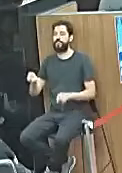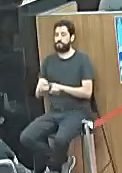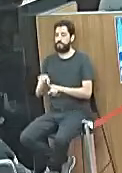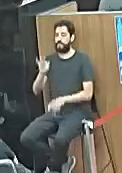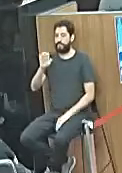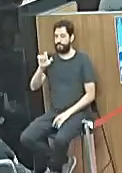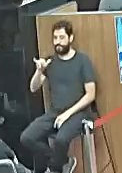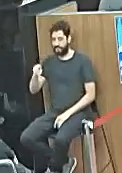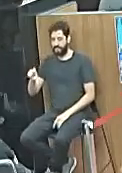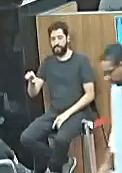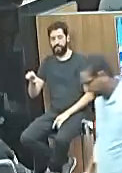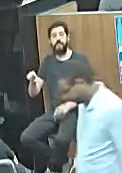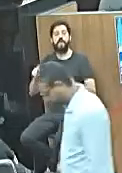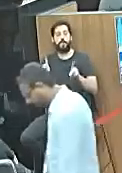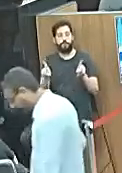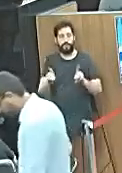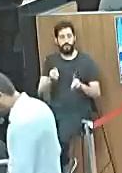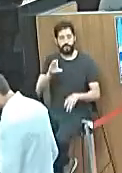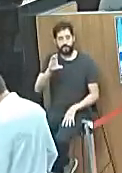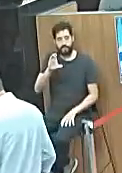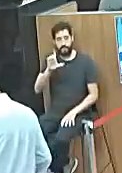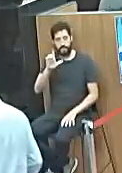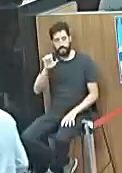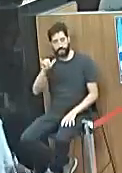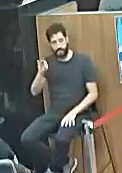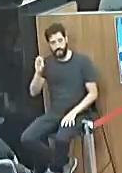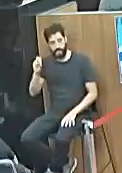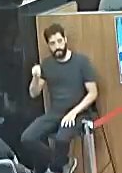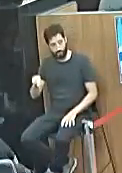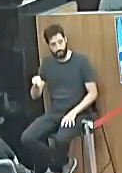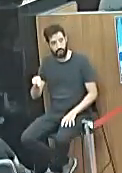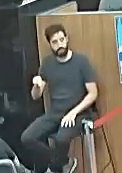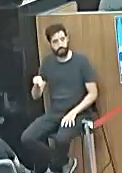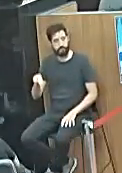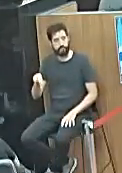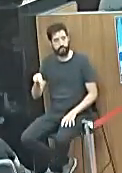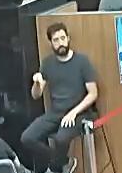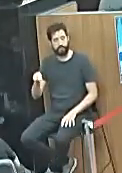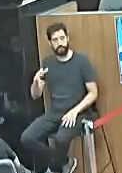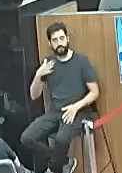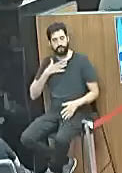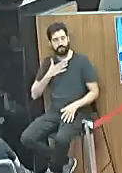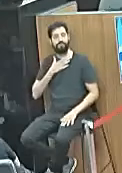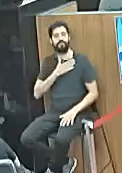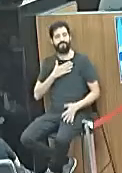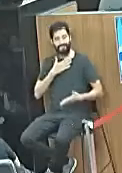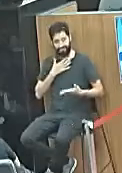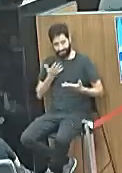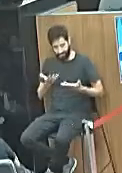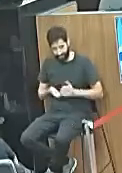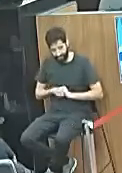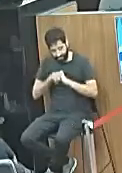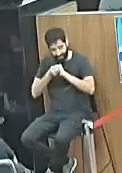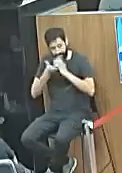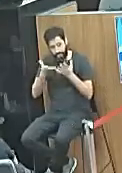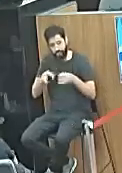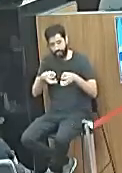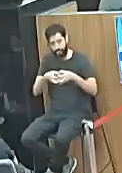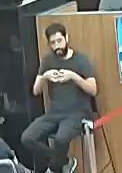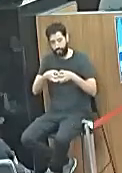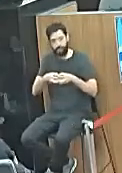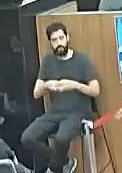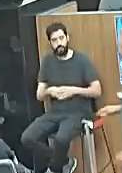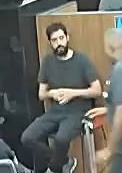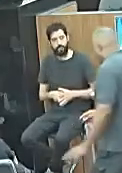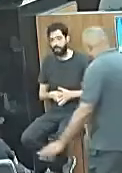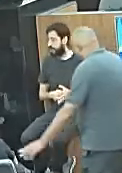professor cleiton é é uma saudação socialista nosso companheiro de partido